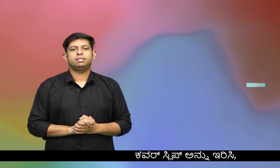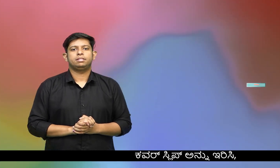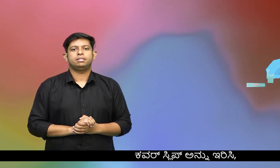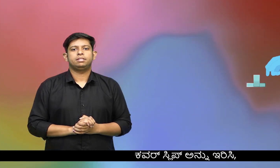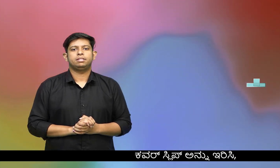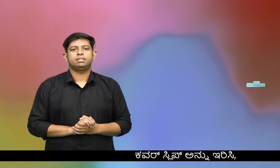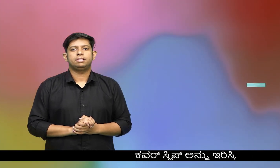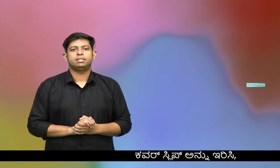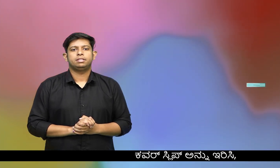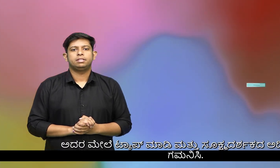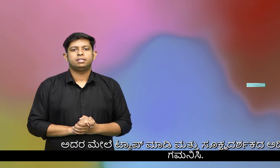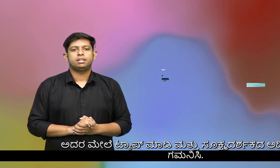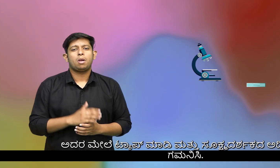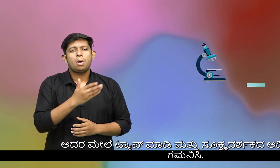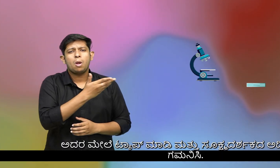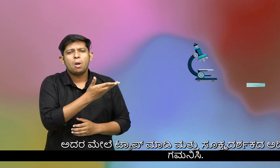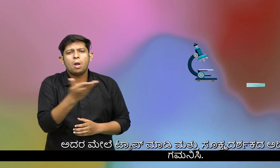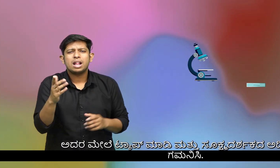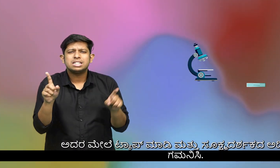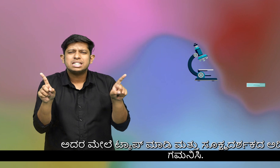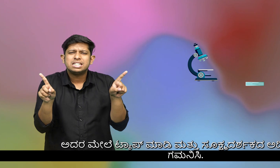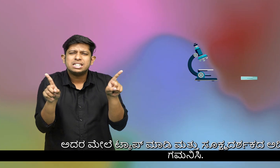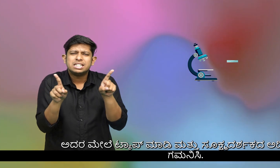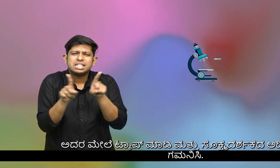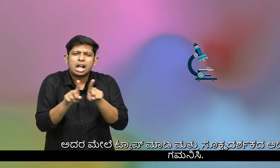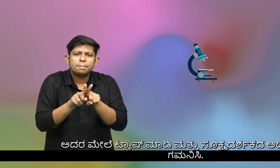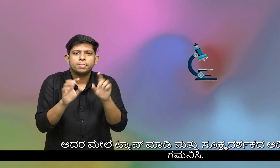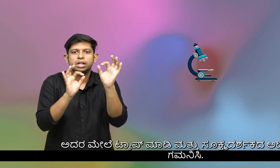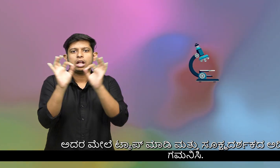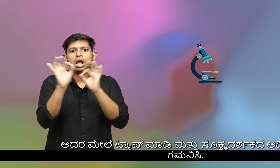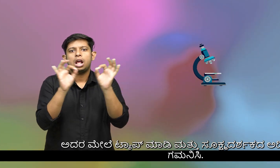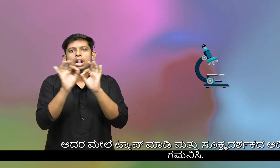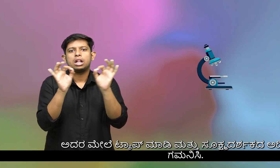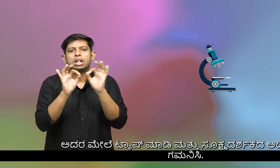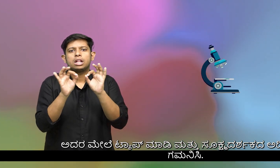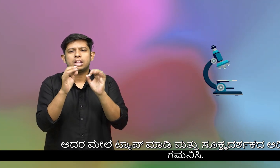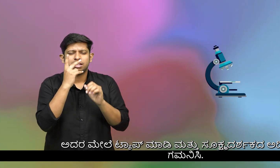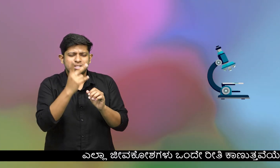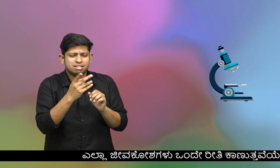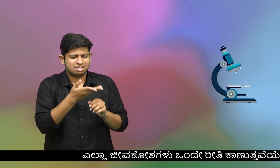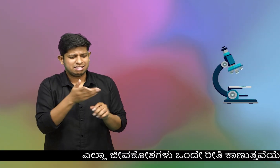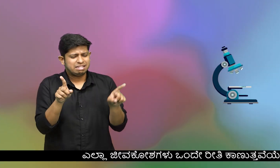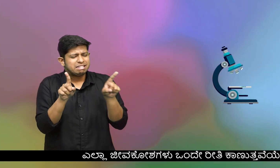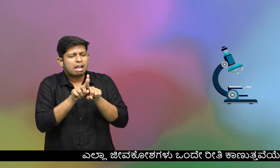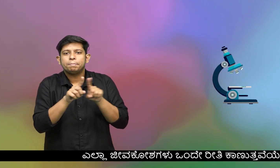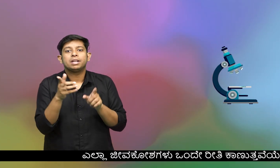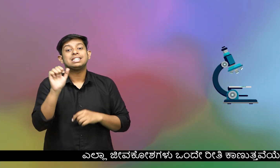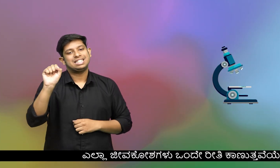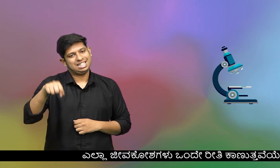ಸ್ಲಿಪ್ ಅನ್ನು ಇರಿಸಿ. ಅದರ ಮೇಲೆ ಟ್ಯಾಪ್ ಮಾಡಿ ಮತ್ತು ಸೂಕ್ಷ್ಮದರ್ಶಕ ಅಡಿಯಲ್ಲಿ ಗಮನಿಸಿ. ಎಲ್ಲ ಜೀವಕೋಶಗಳು ಒಂದೇ